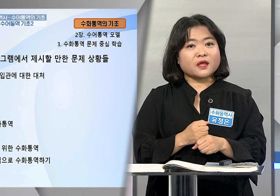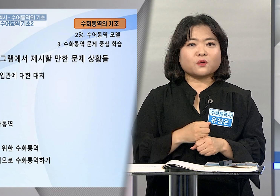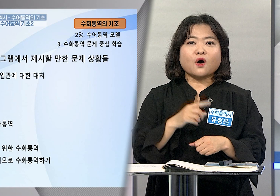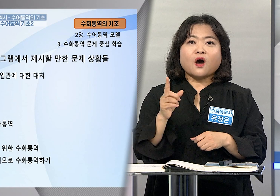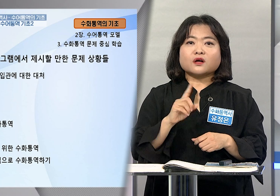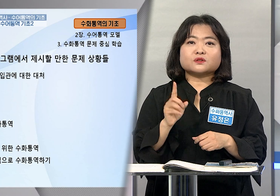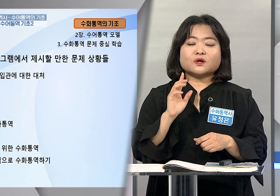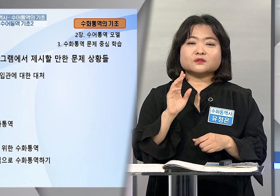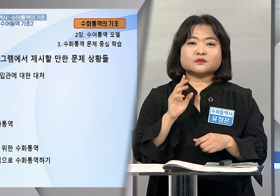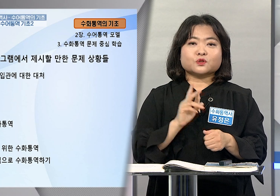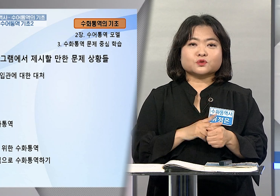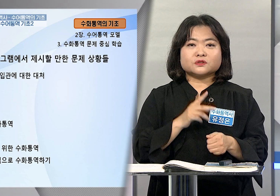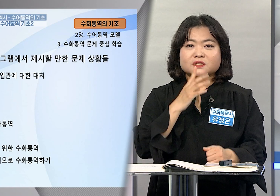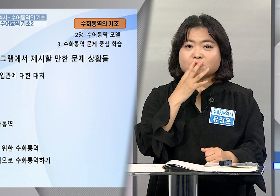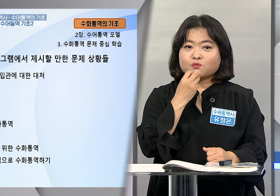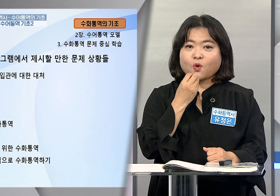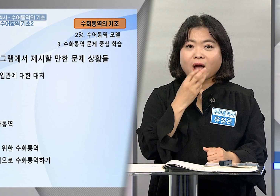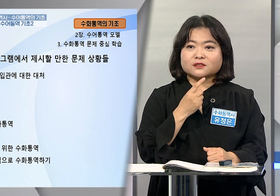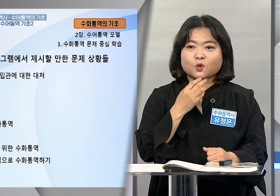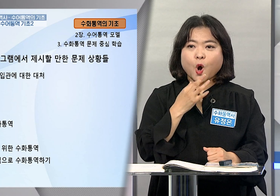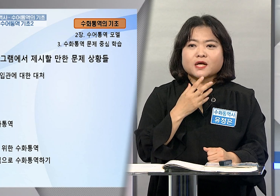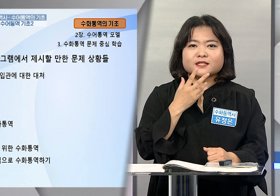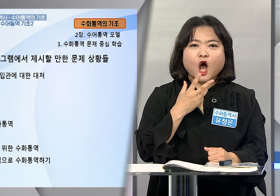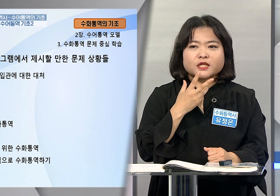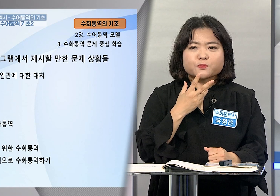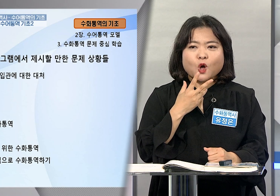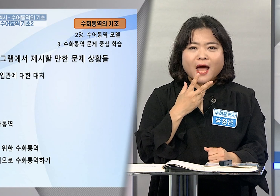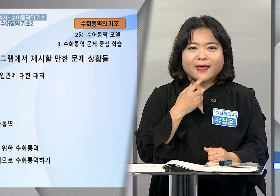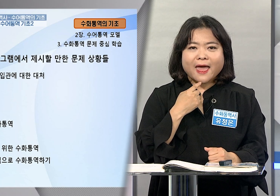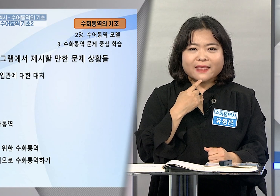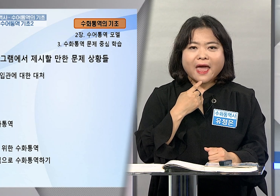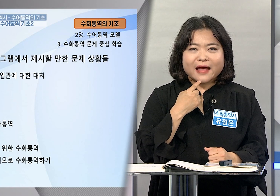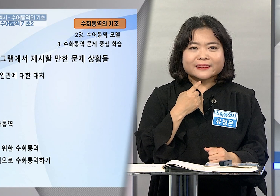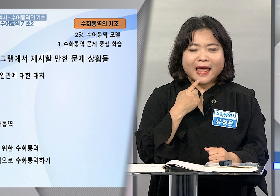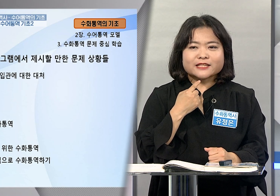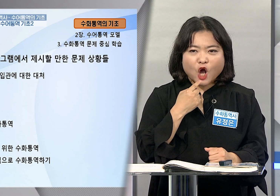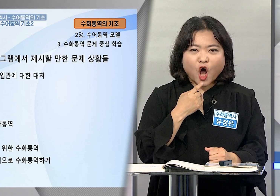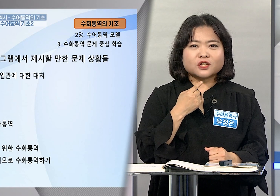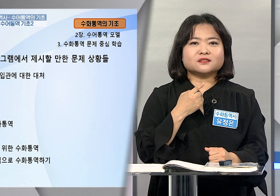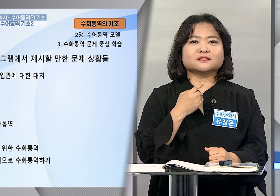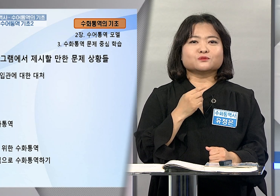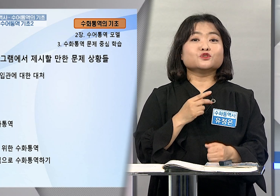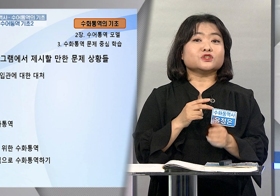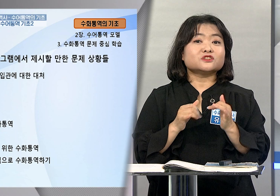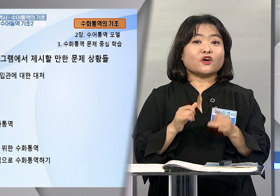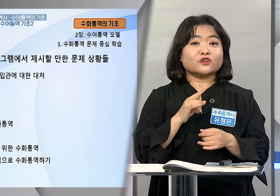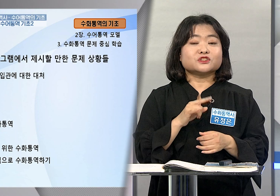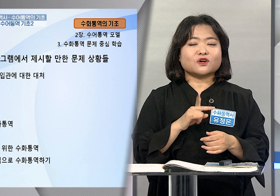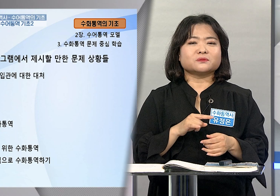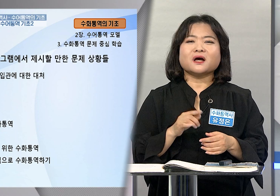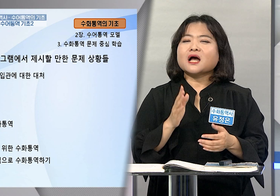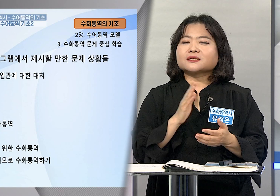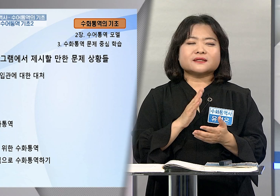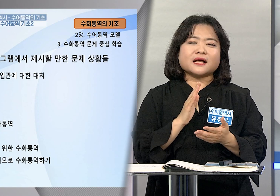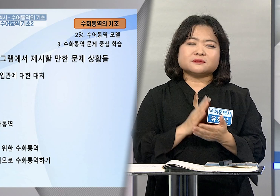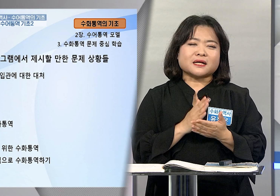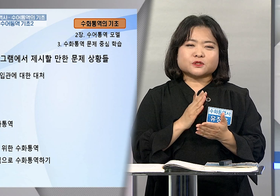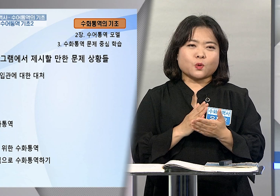또 어떤 교수들은 입모양으로 선입관에 대한 대처 이러시는 분도 있어요. 그렇죠? 그럼 그렇게 하지 마시고